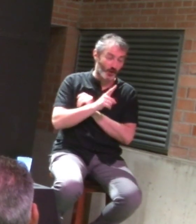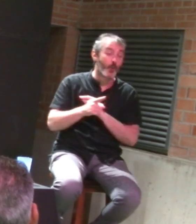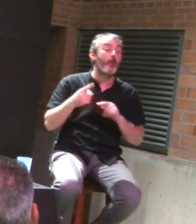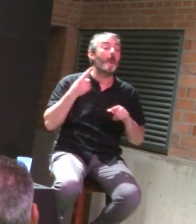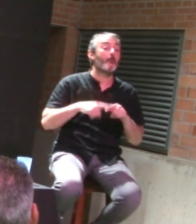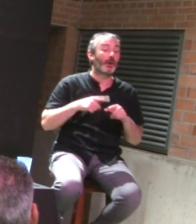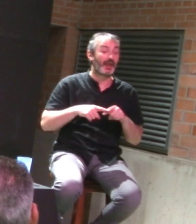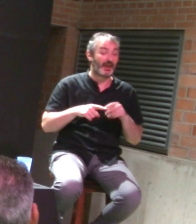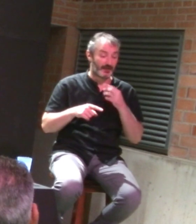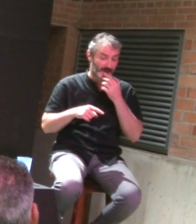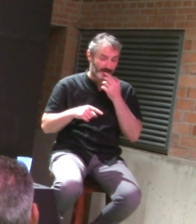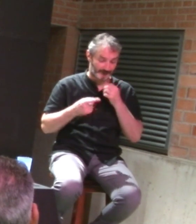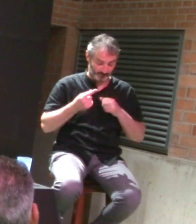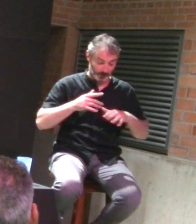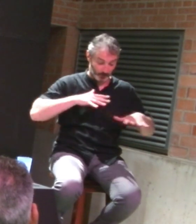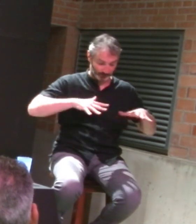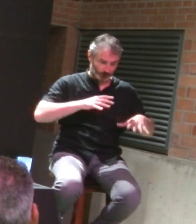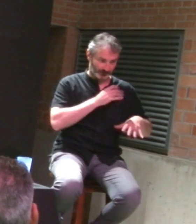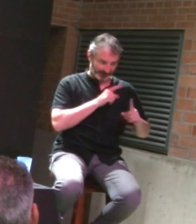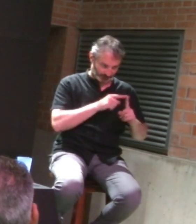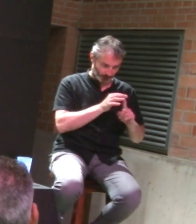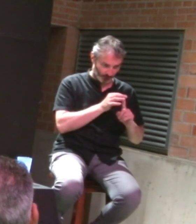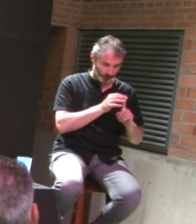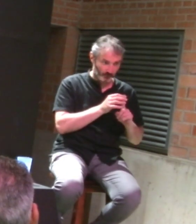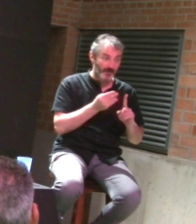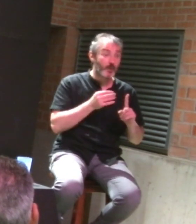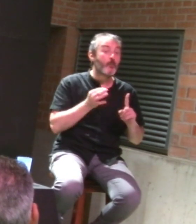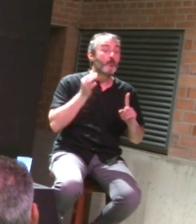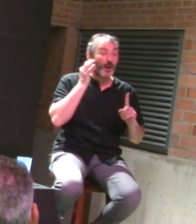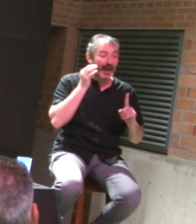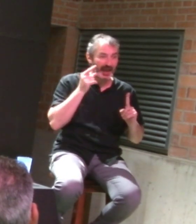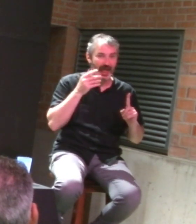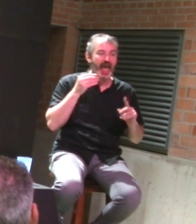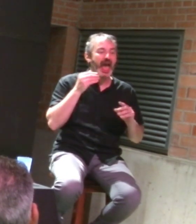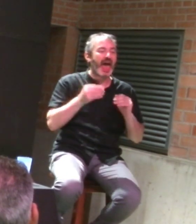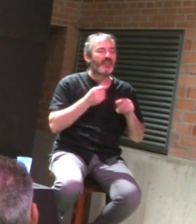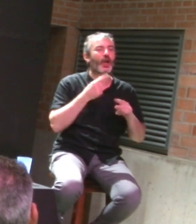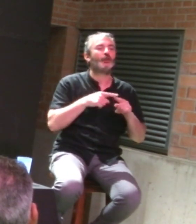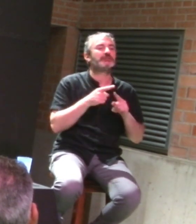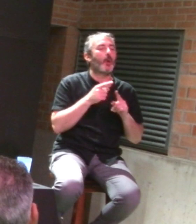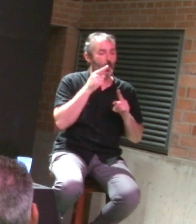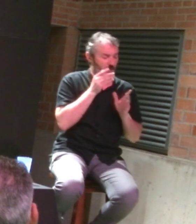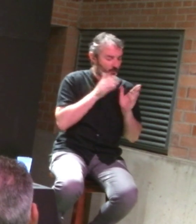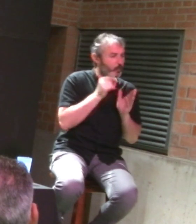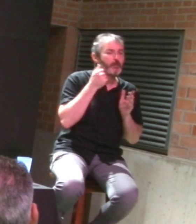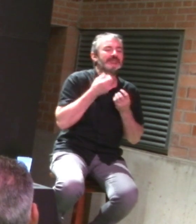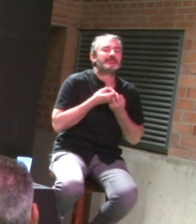el movimiento estricto sindical, ¿no? Sino que las mujeres actúan en campos mucho más amplios, ¿no?